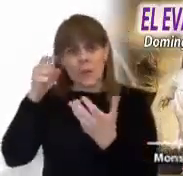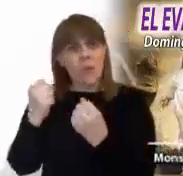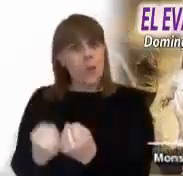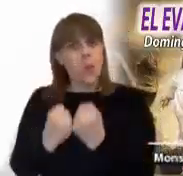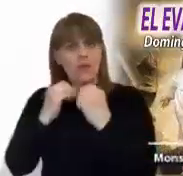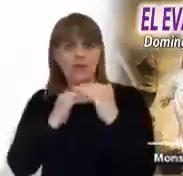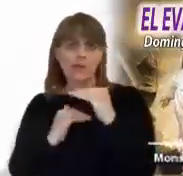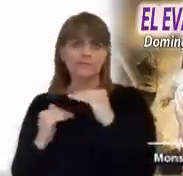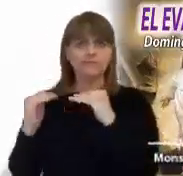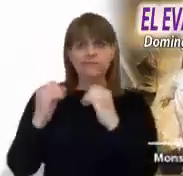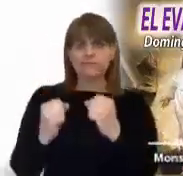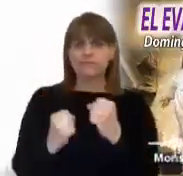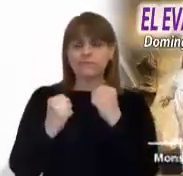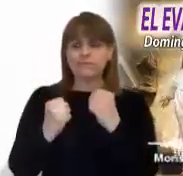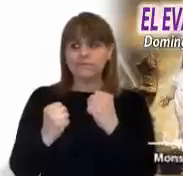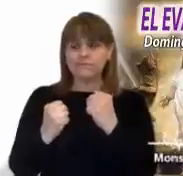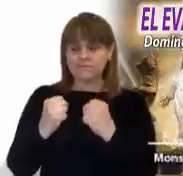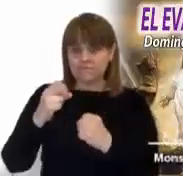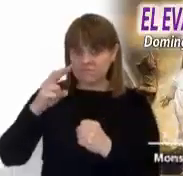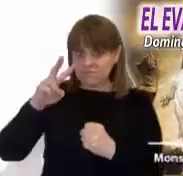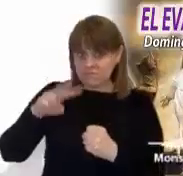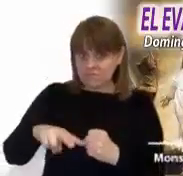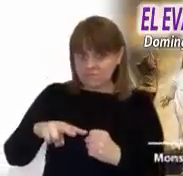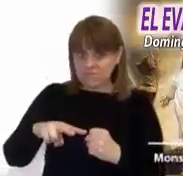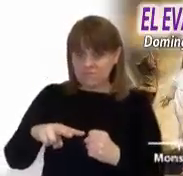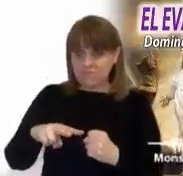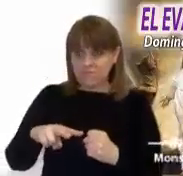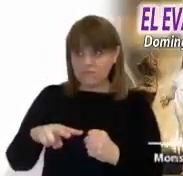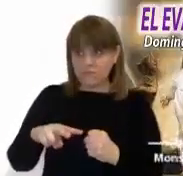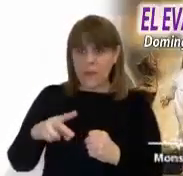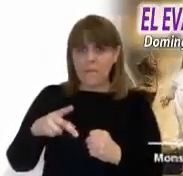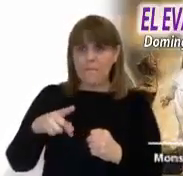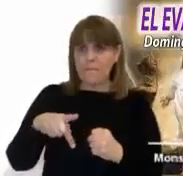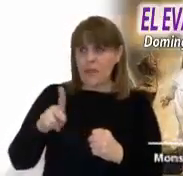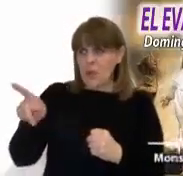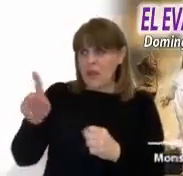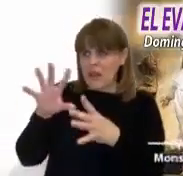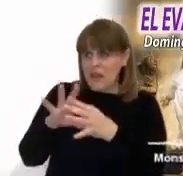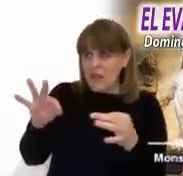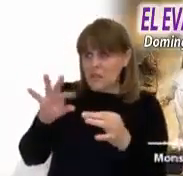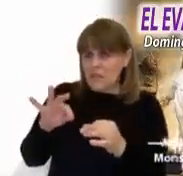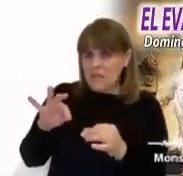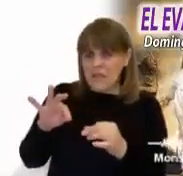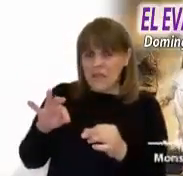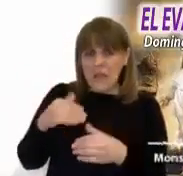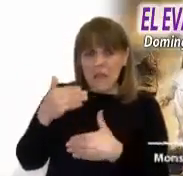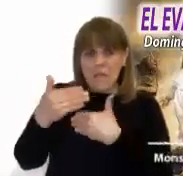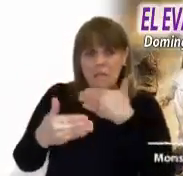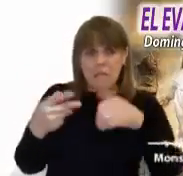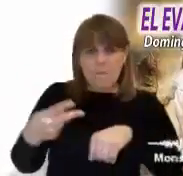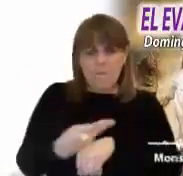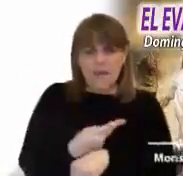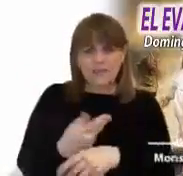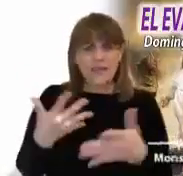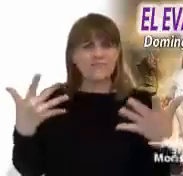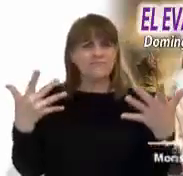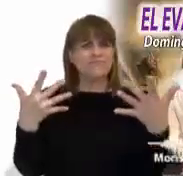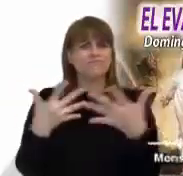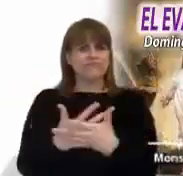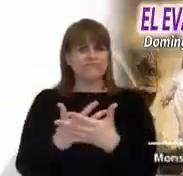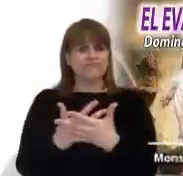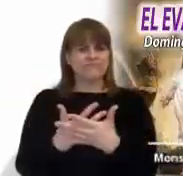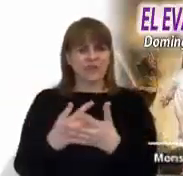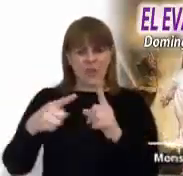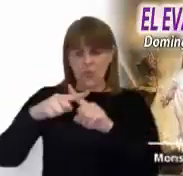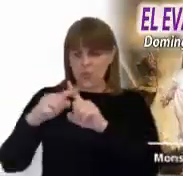poderoso, y no entra mucho entre las expectativas de los discípulos que le ocurra una suerte tan trágica.